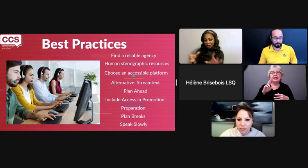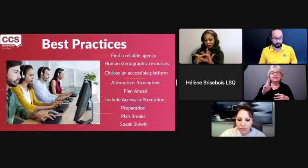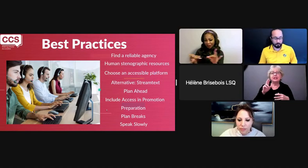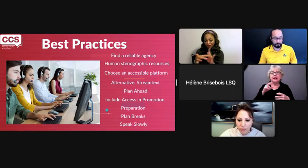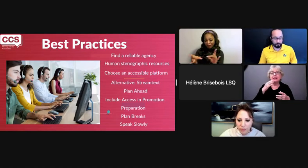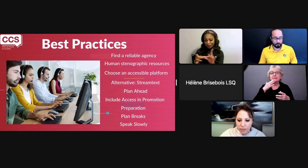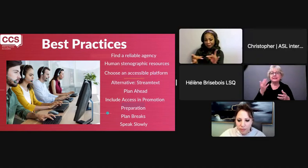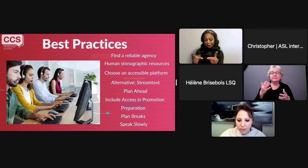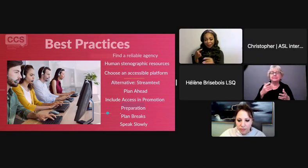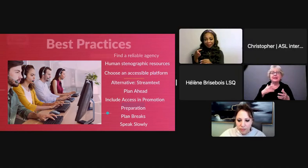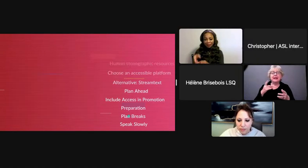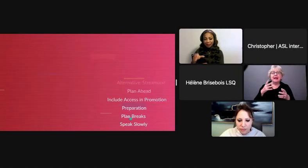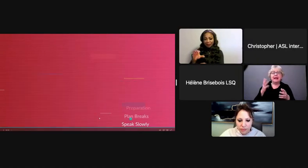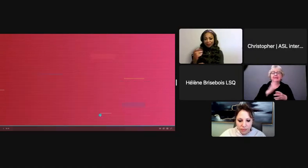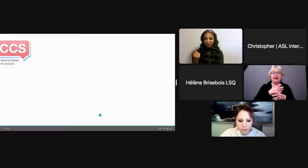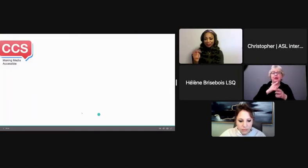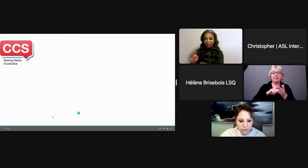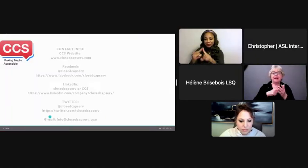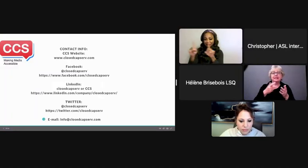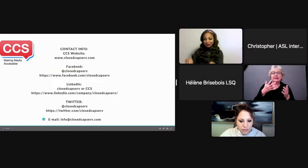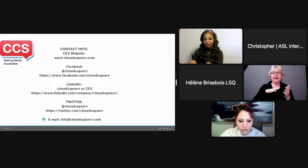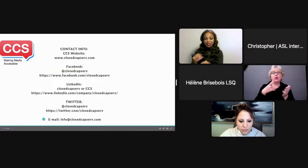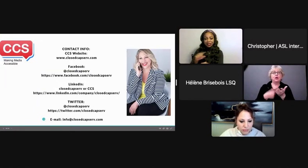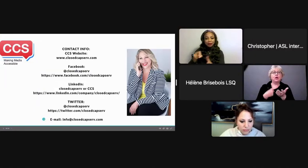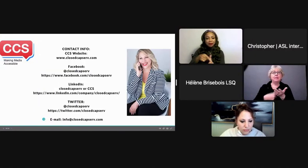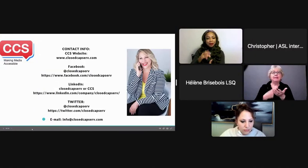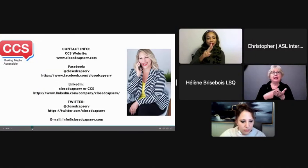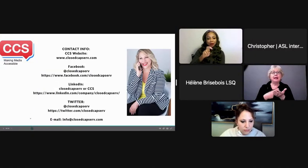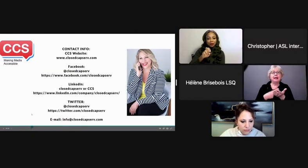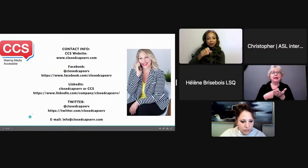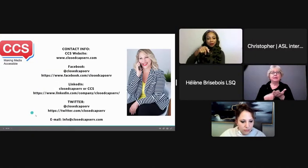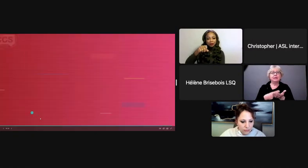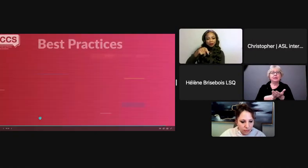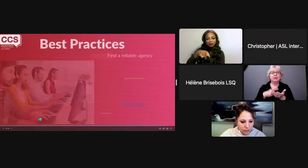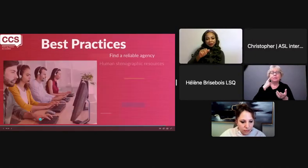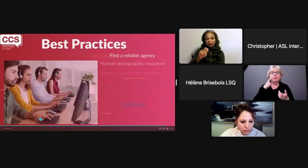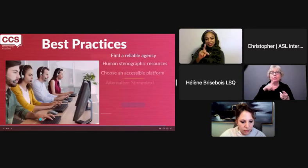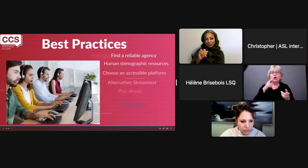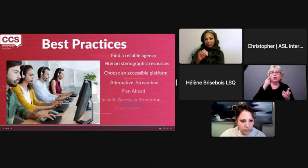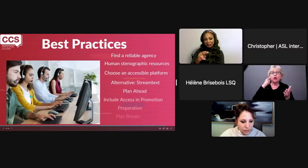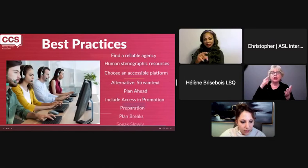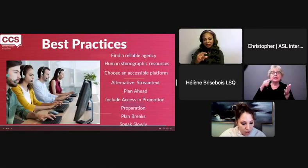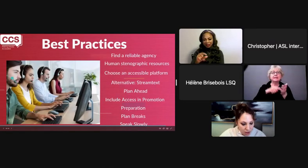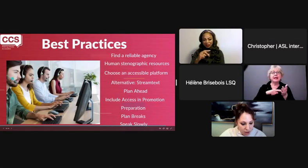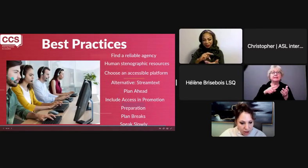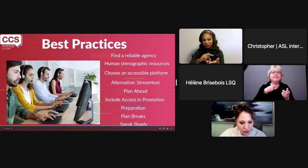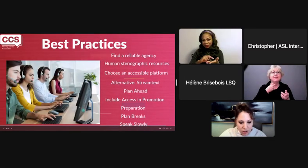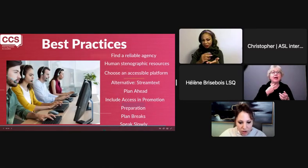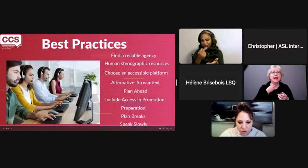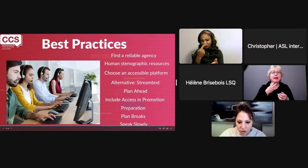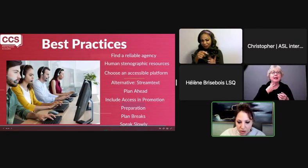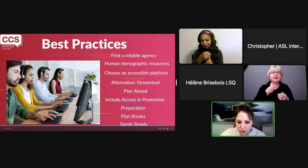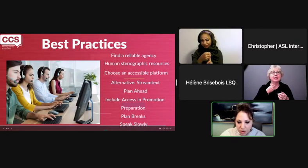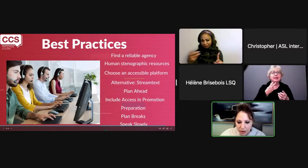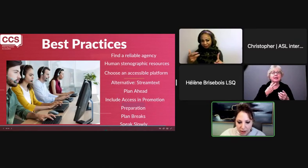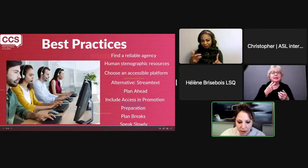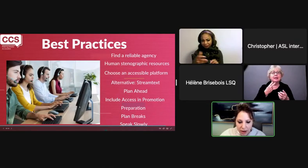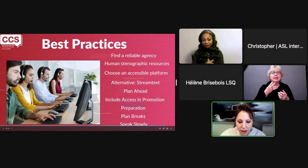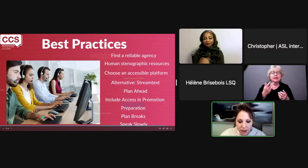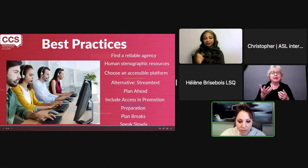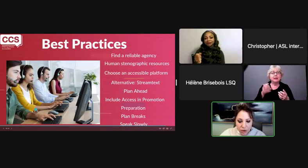un commentaire à propos de la reconnaissance vocale, est-ce que vous pouvez